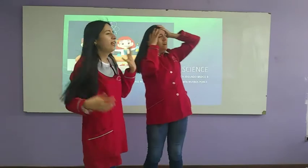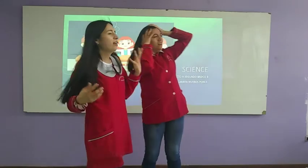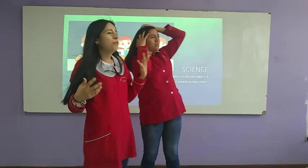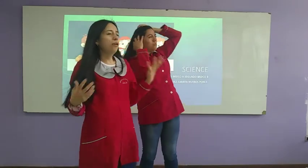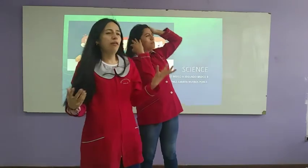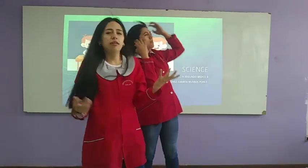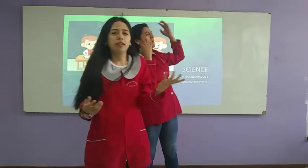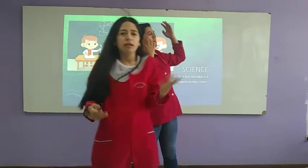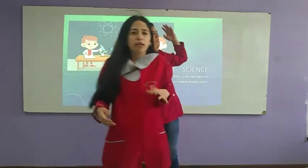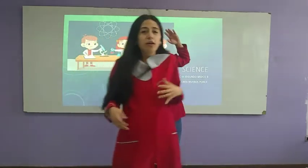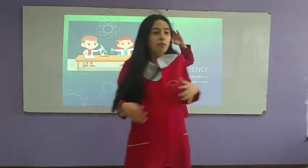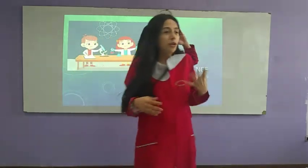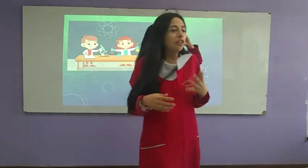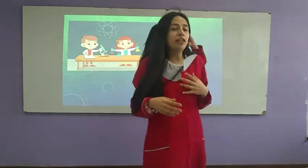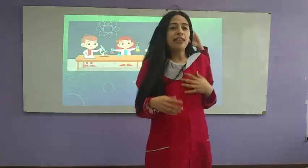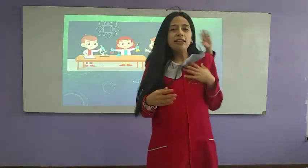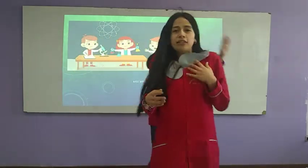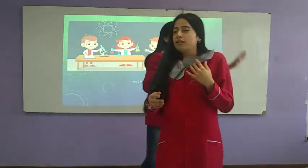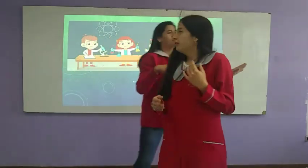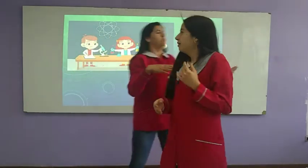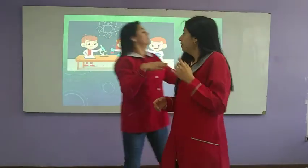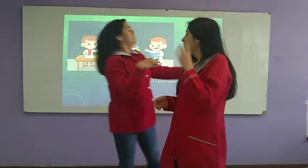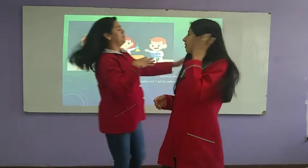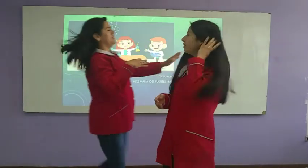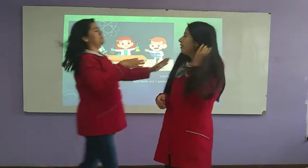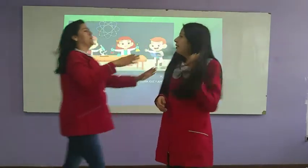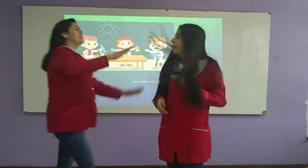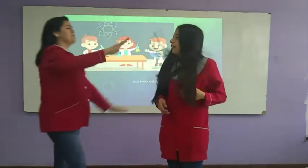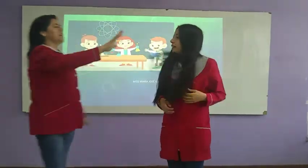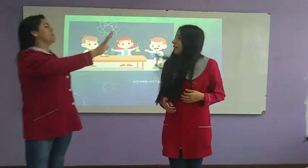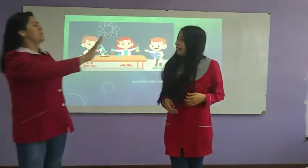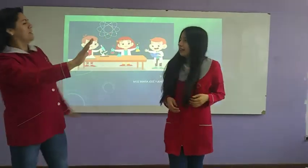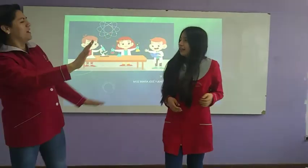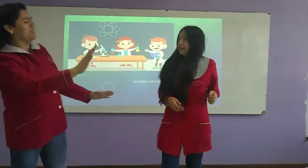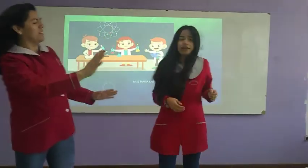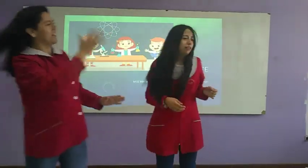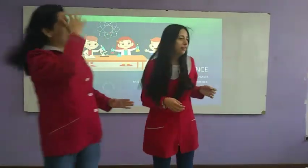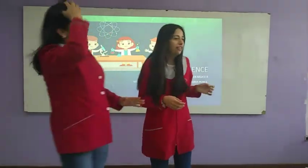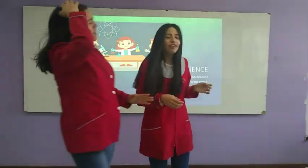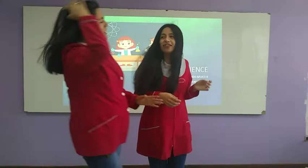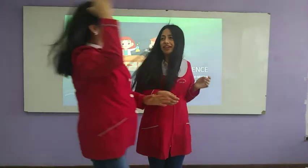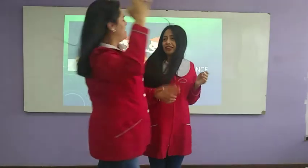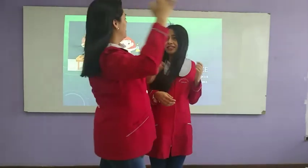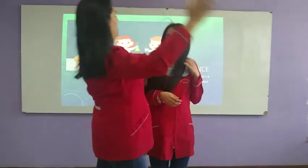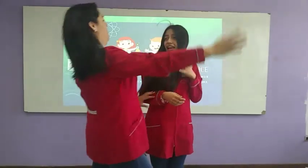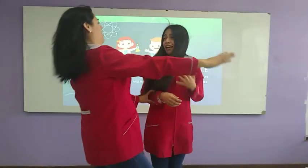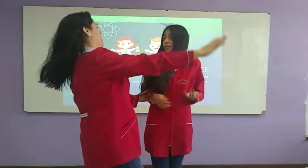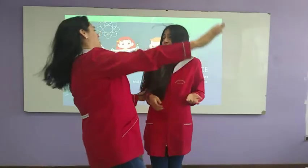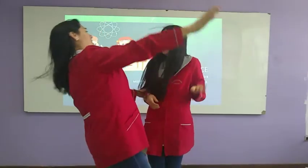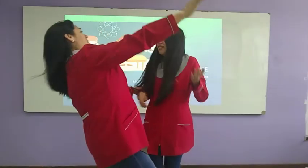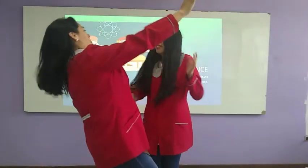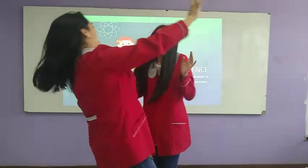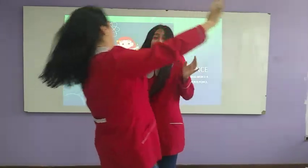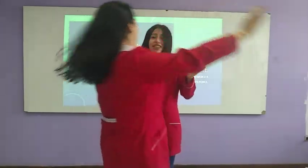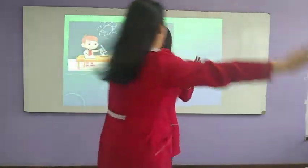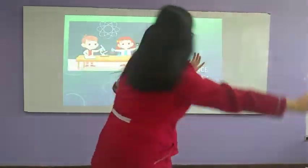¿Ventanas abiertas? ¡Oh, Dios mío! ¿Un poquito intenso? ¡Oh, mi hijo! ¿Por qué no se llama un poquito las ventanas? Yo creo que no. ¡Las ventanas están aquí! ¡Está muy fuerte,